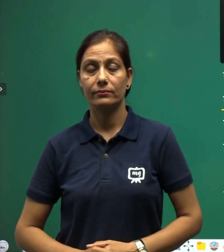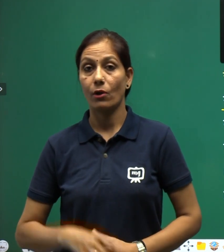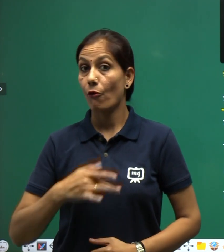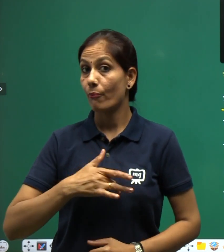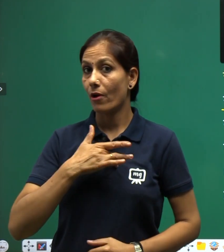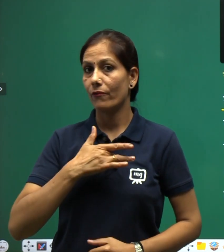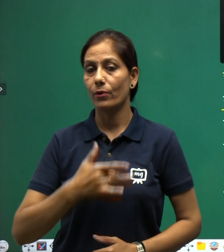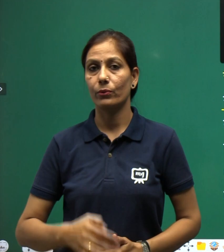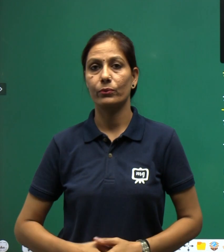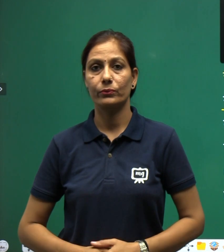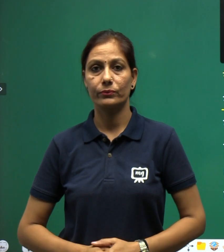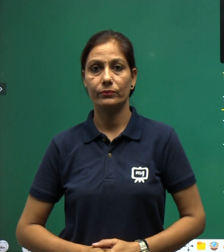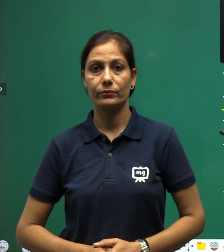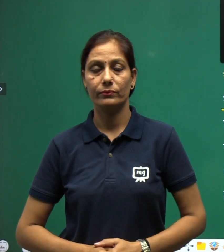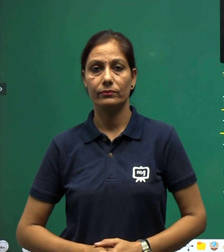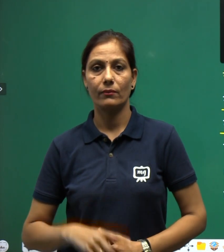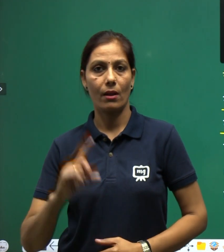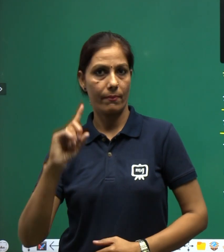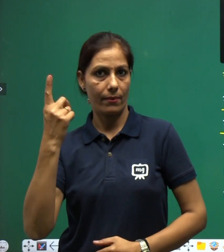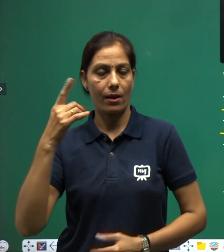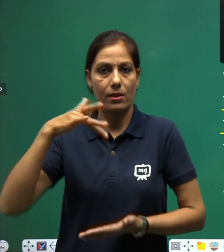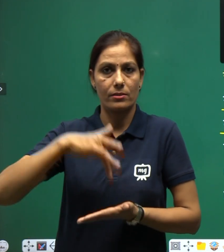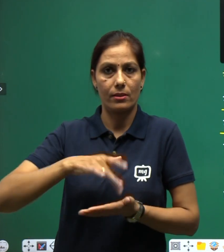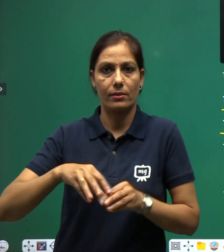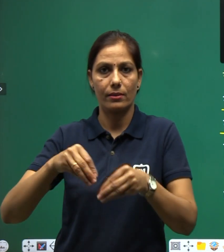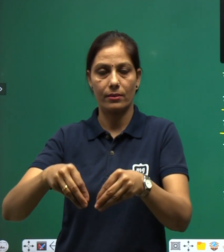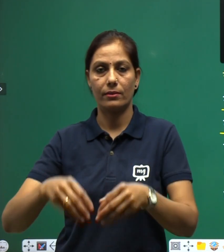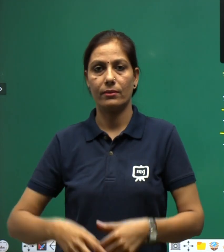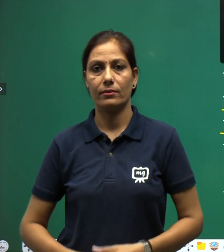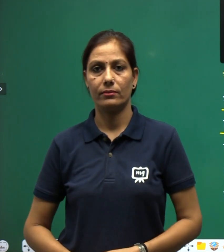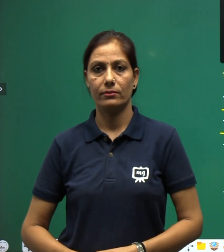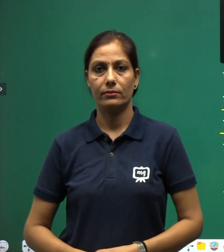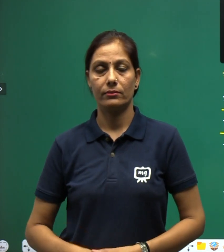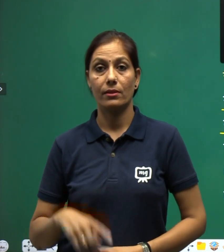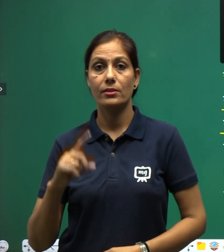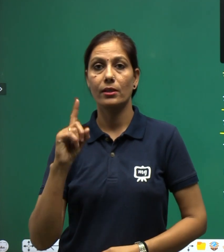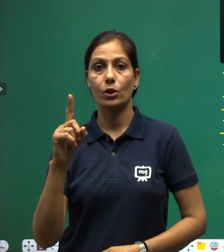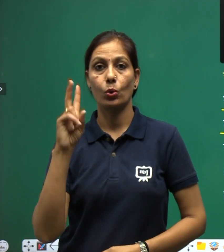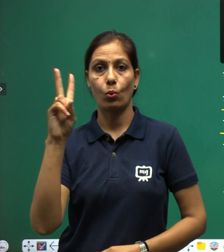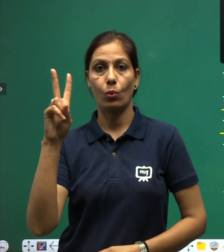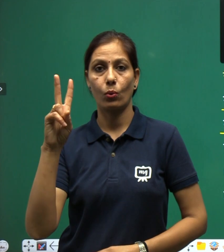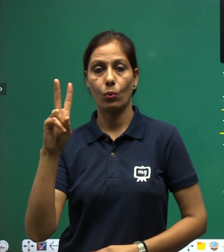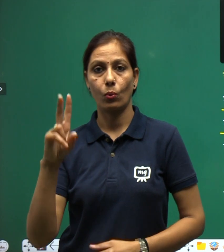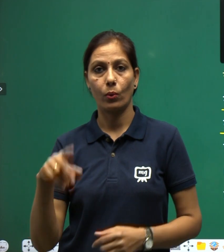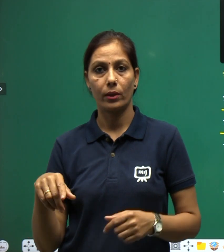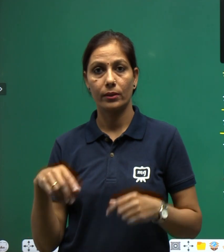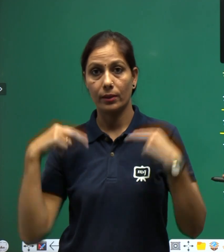भावना को प्रथम स्थान दिया। इसके 2 कारण ये थे।